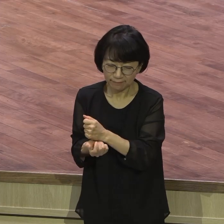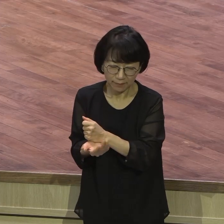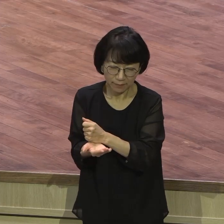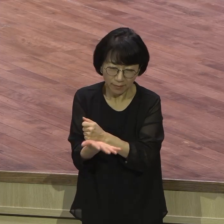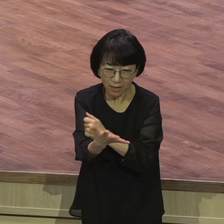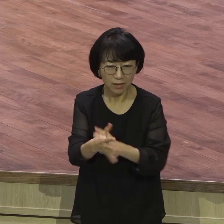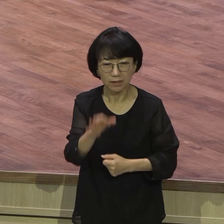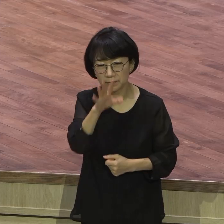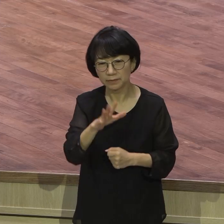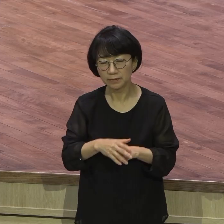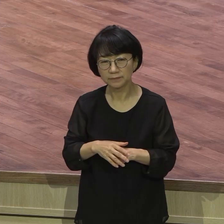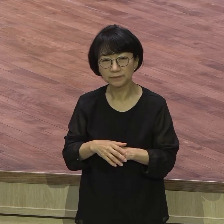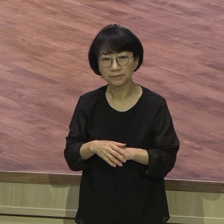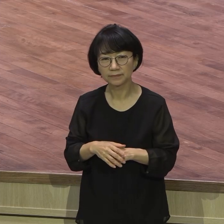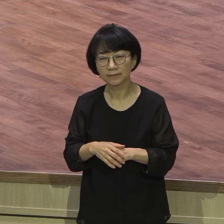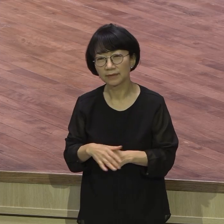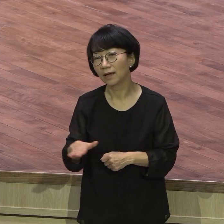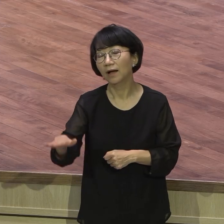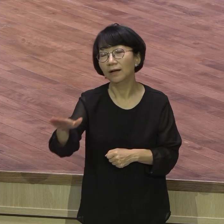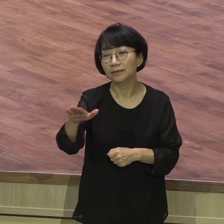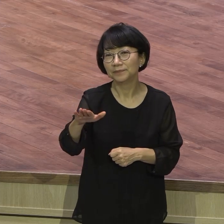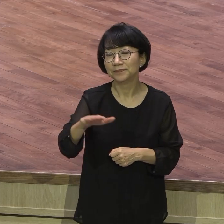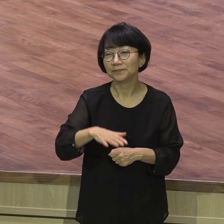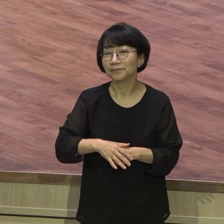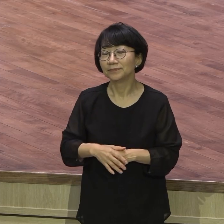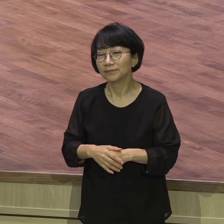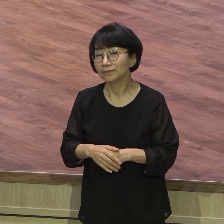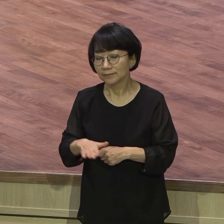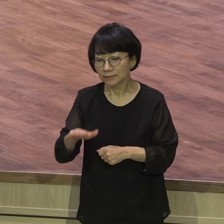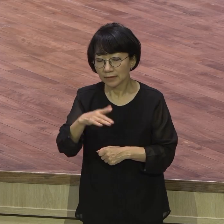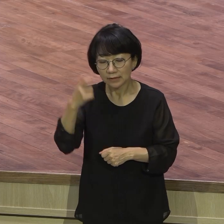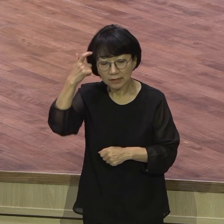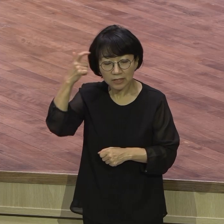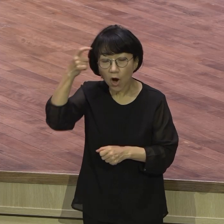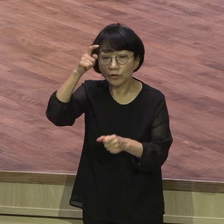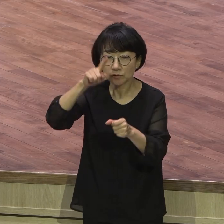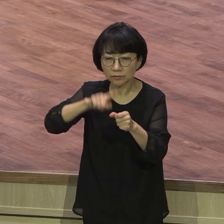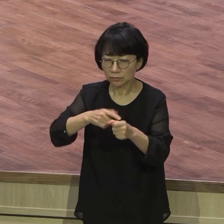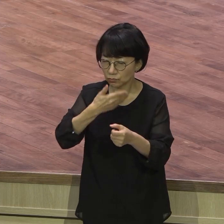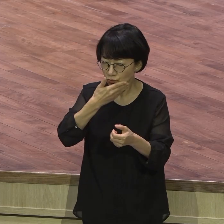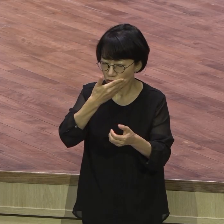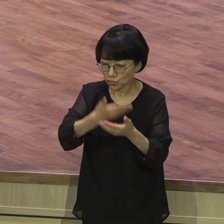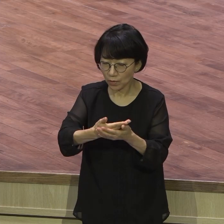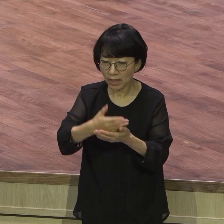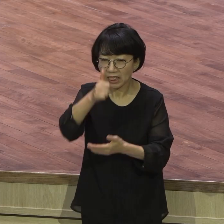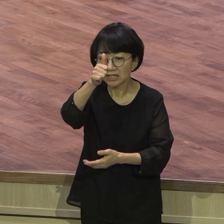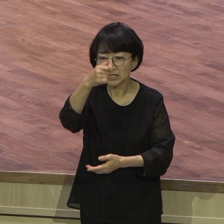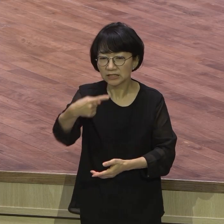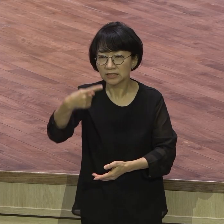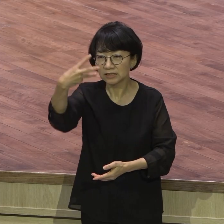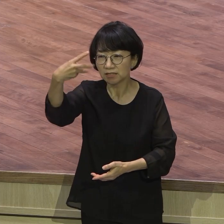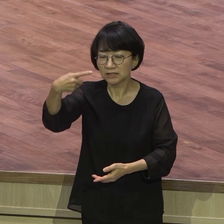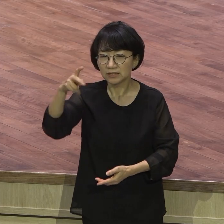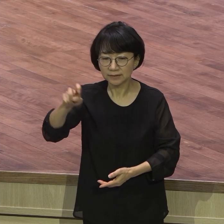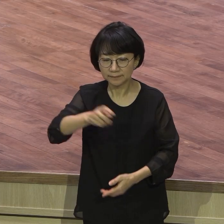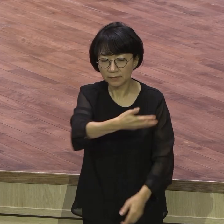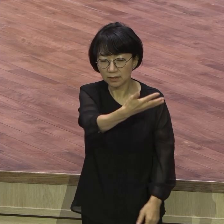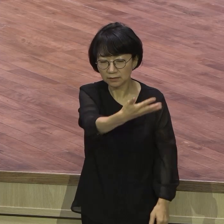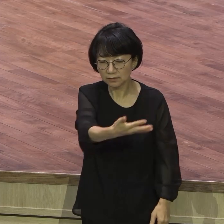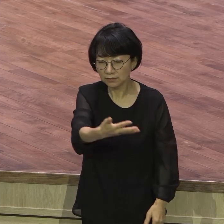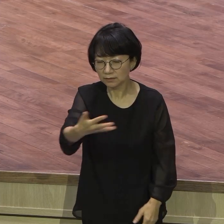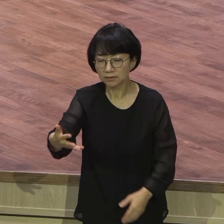신앙생활은 마찬가지입니다 영적으로요 일맥상통하는 영적 한 흐름을 타야 됩니다 영적 한 흐름 강단을